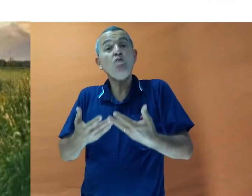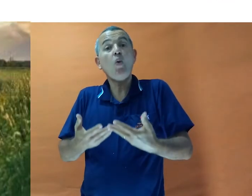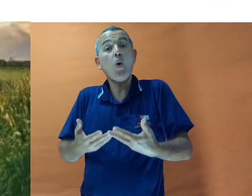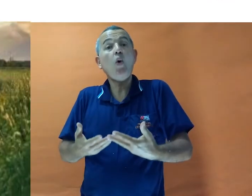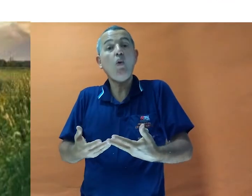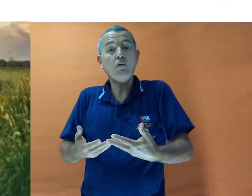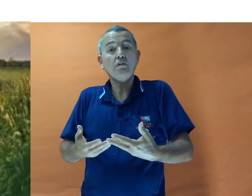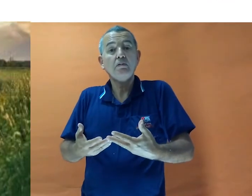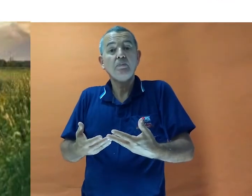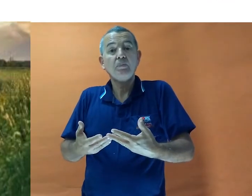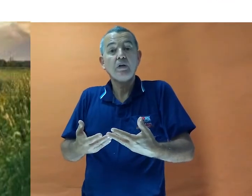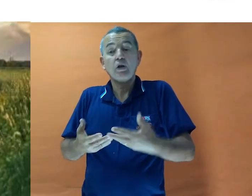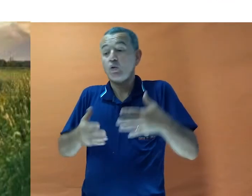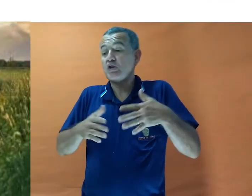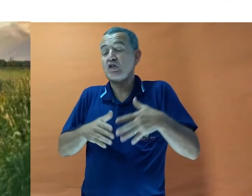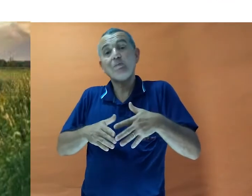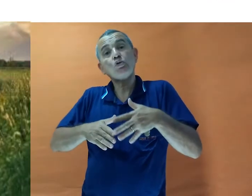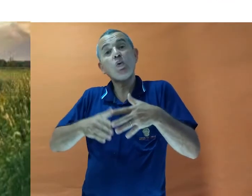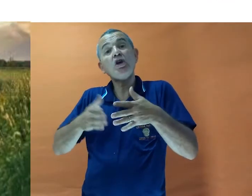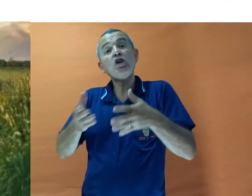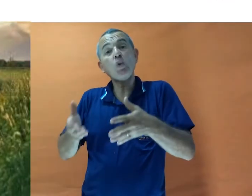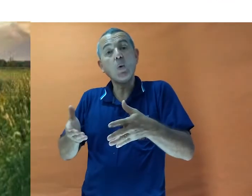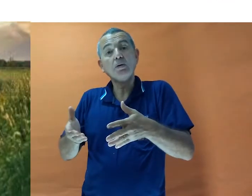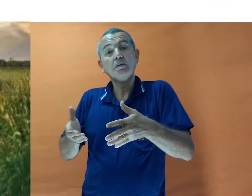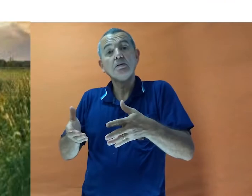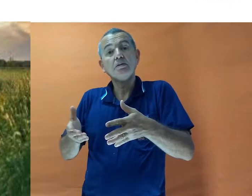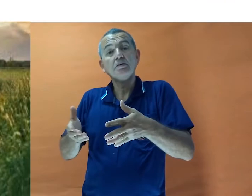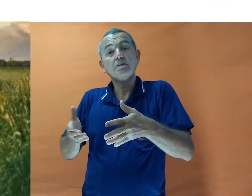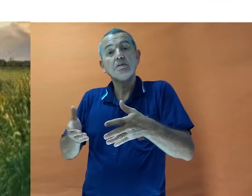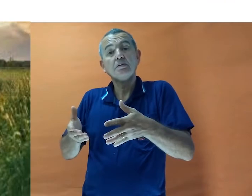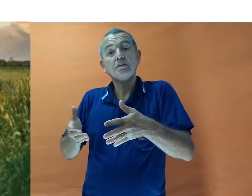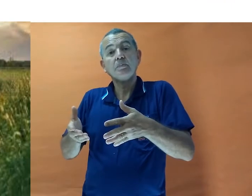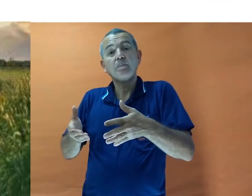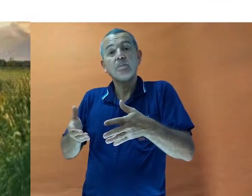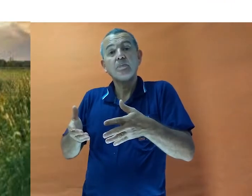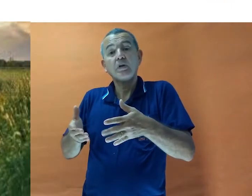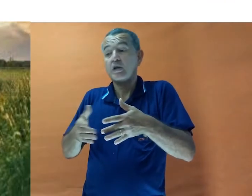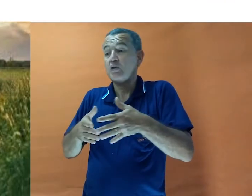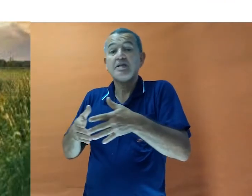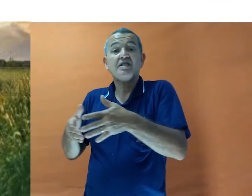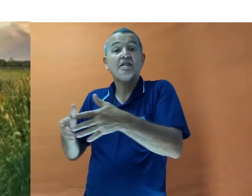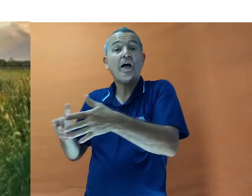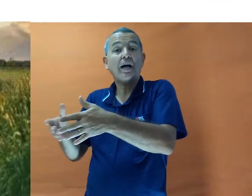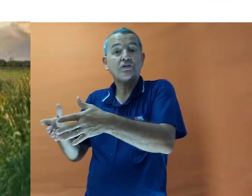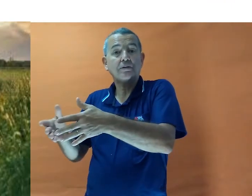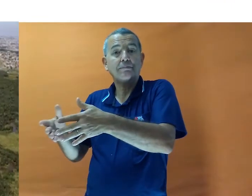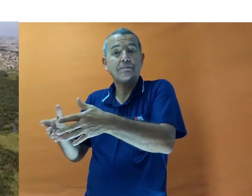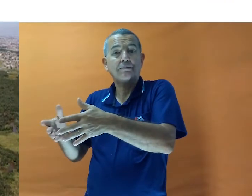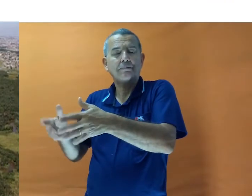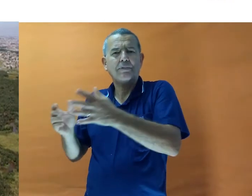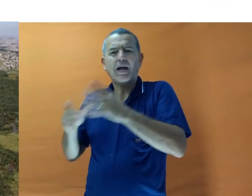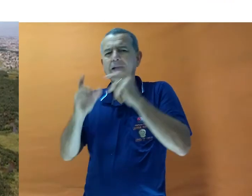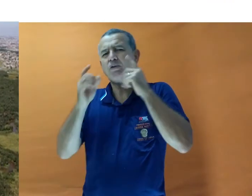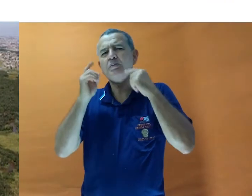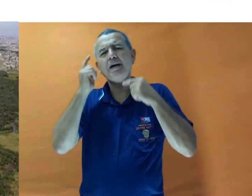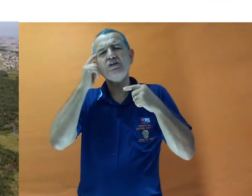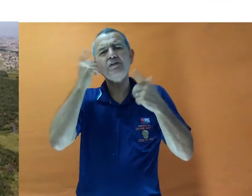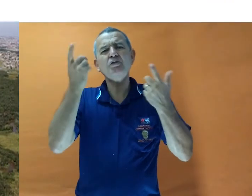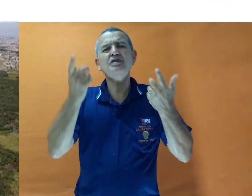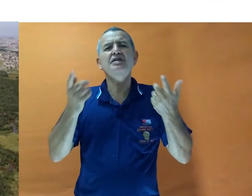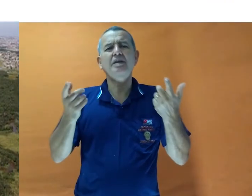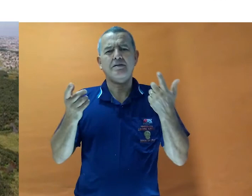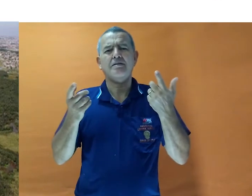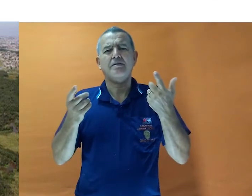descer do morro, nós temos um rio e uma cidade. Então